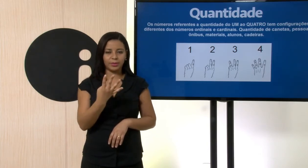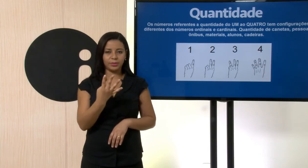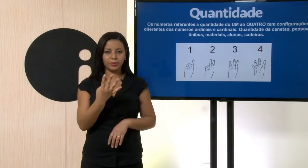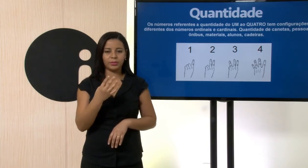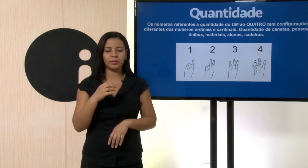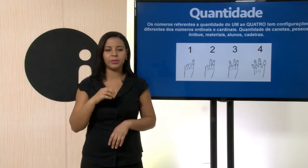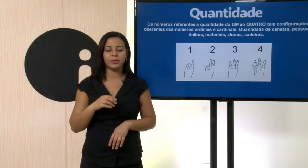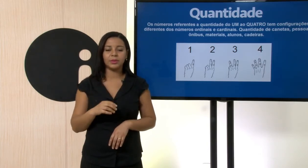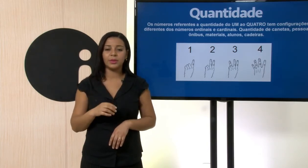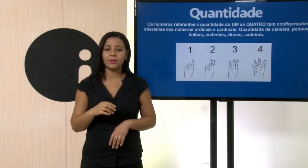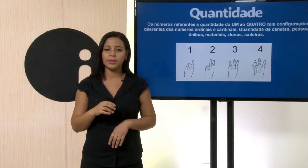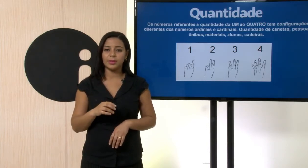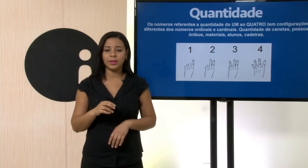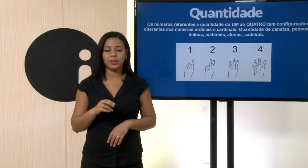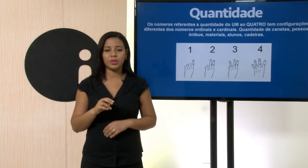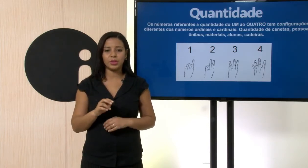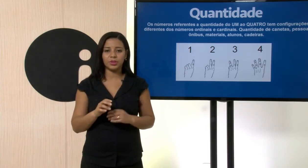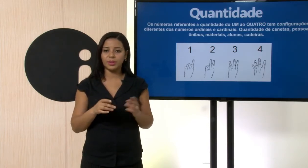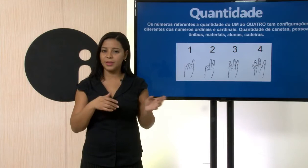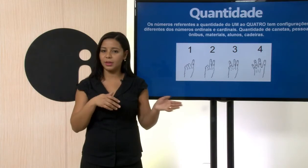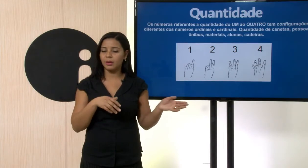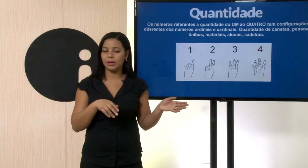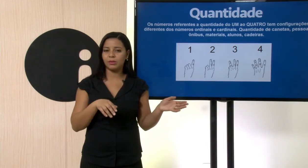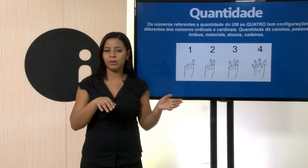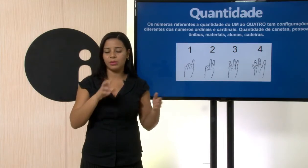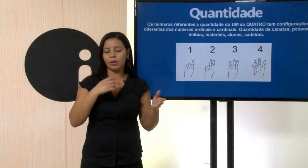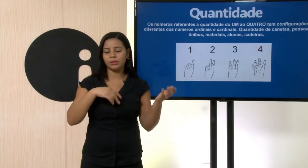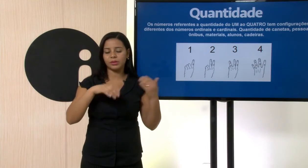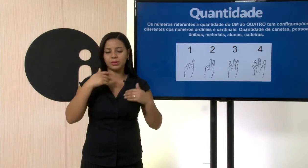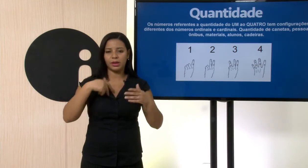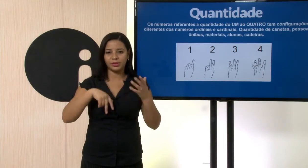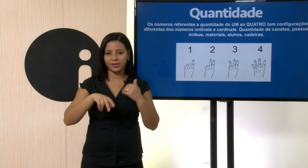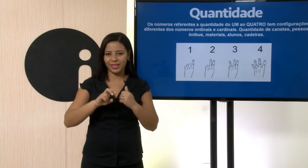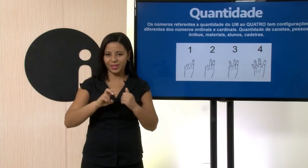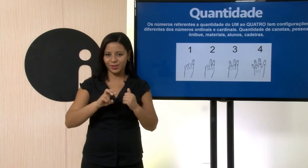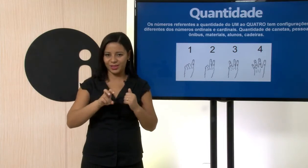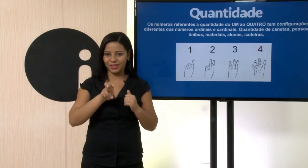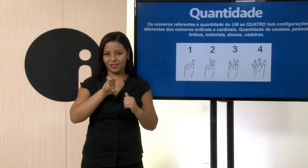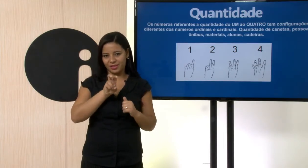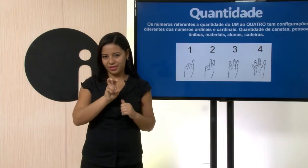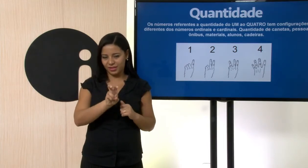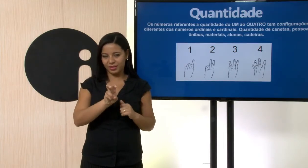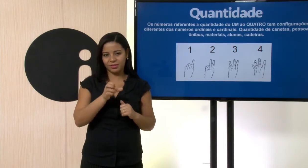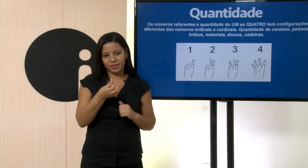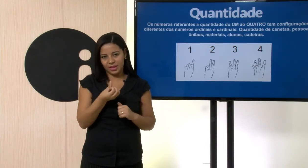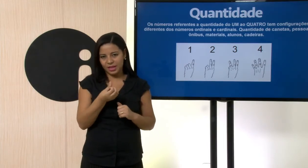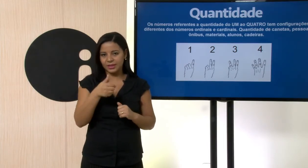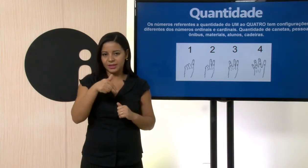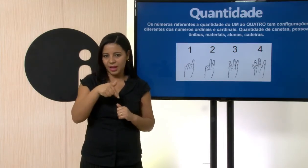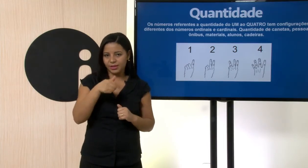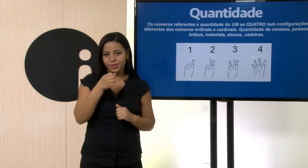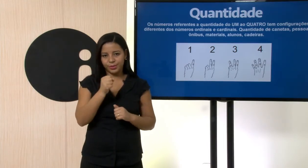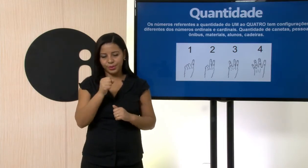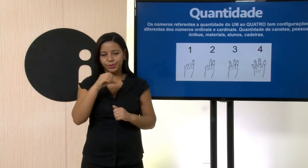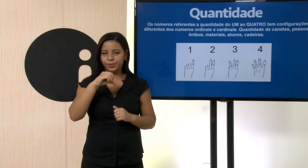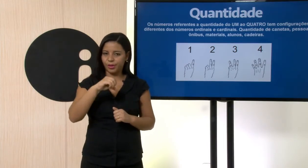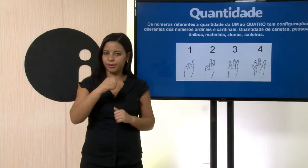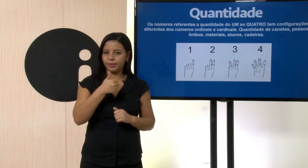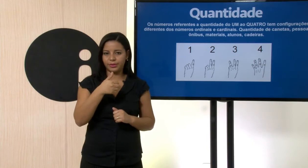4, 5 em diante vai ser igual aos anteriores, 5, 6, 7, 8, 9,